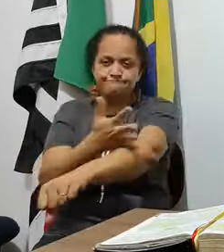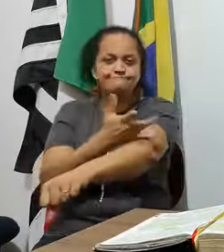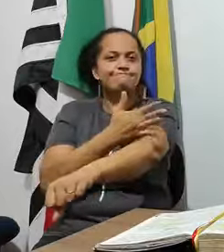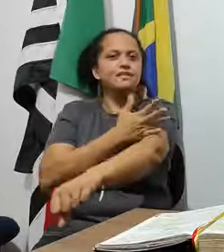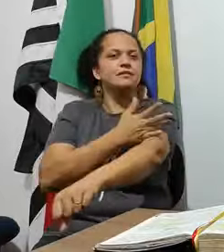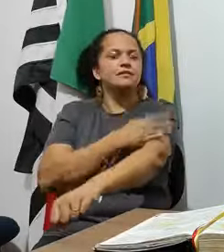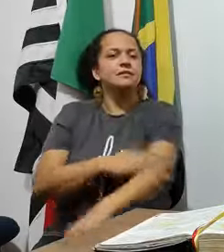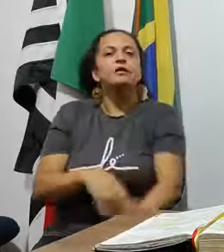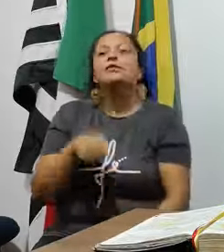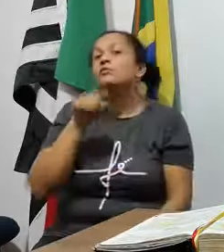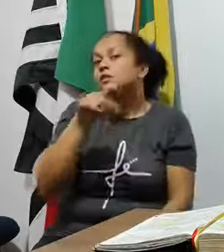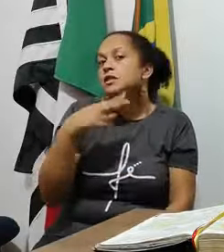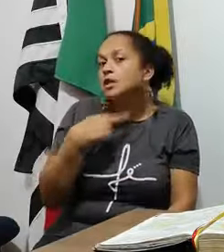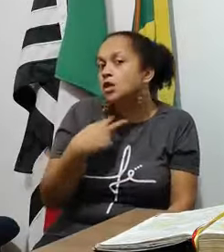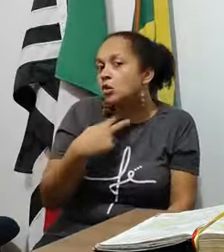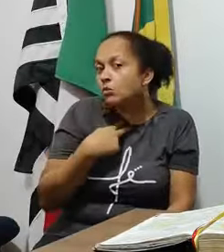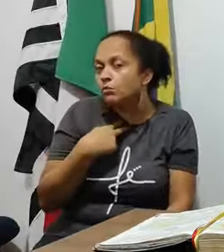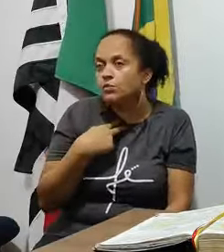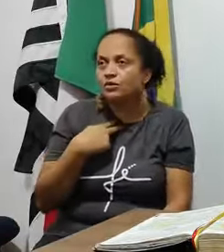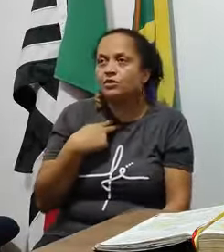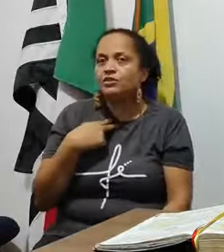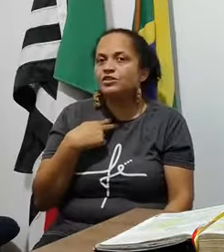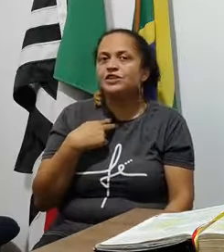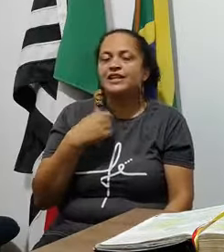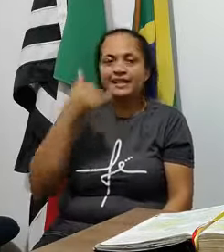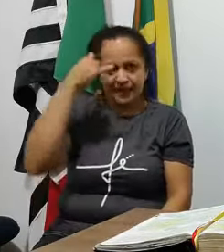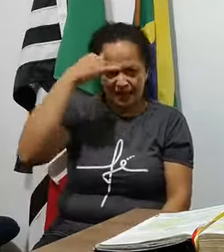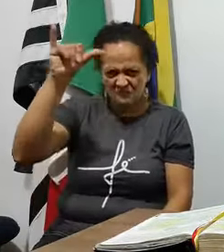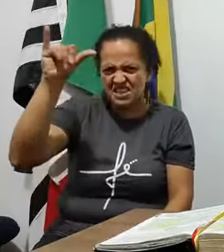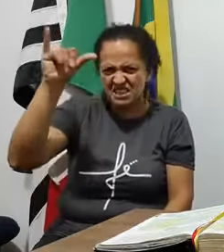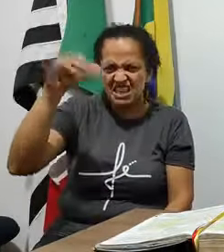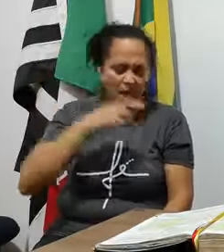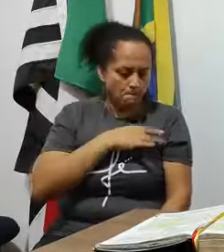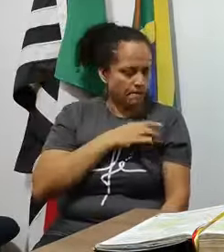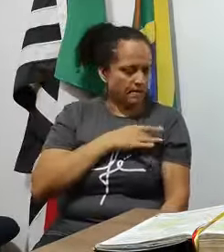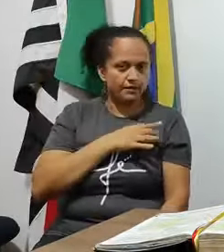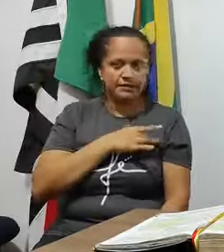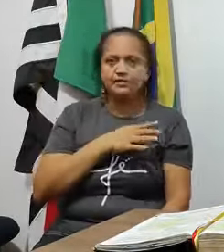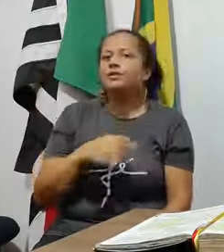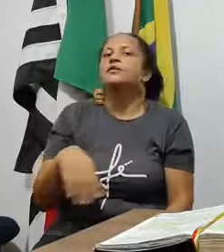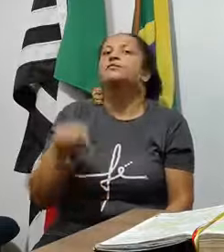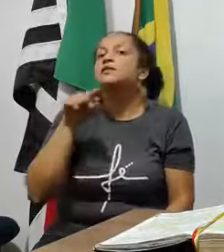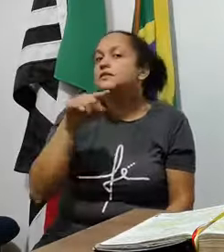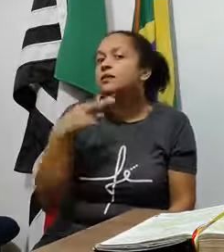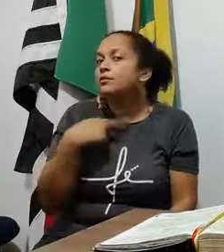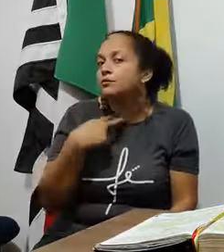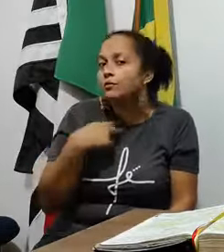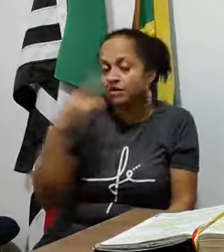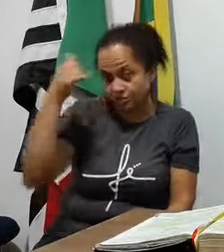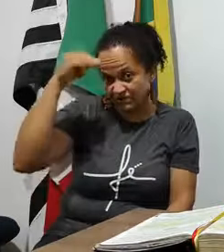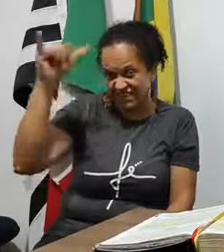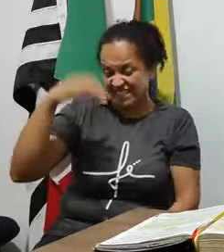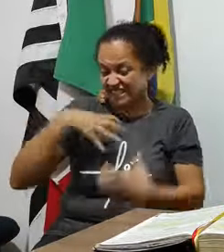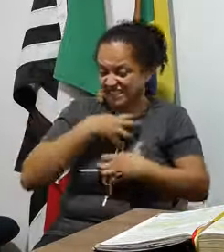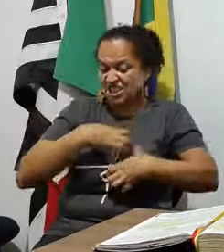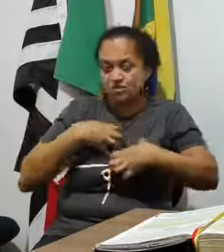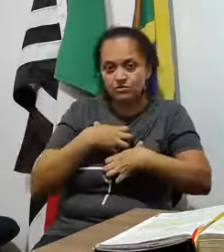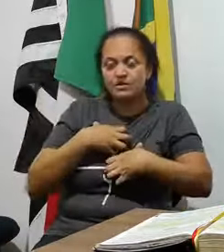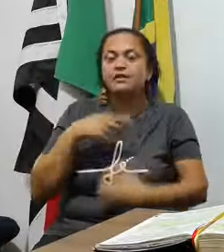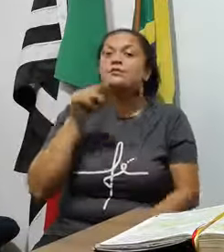pode impedir que o medo venha. Você não pode impedir que a angústia venha. Você não pode impedir